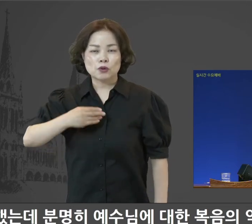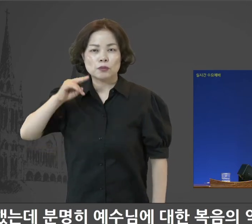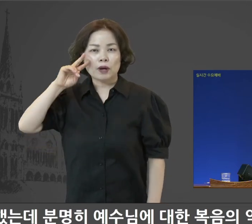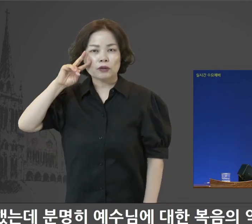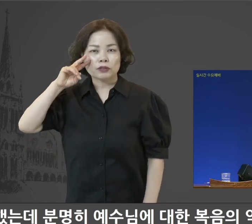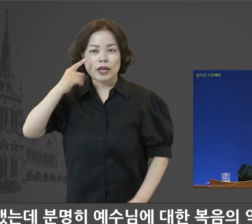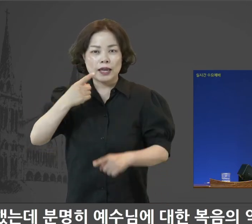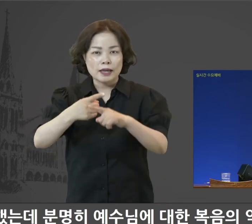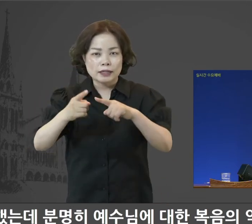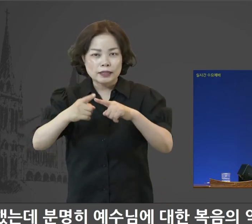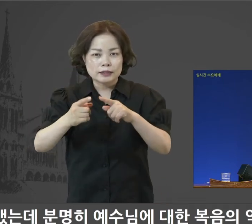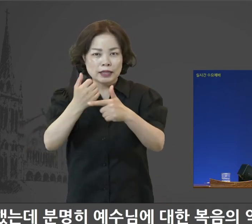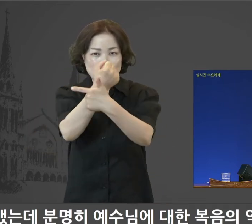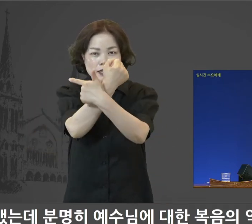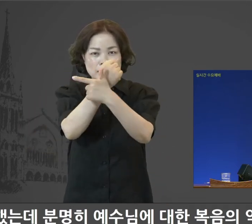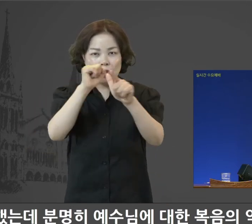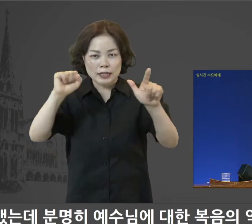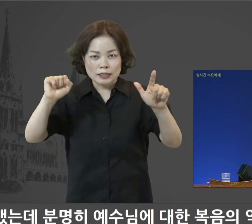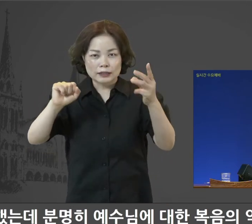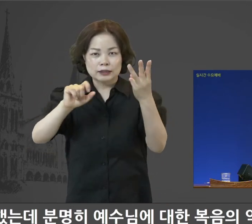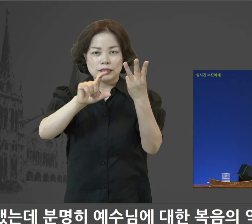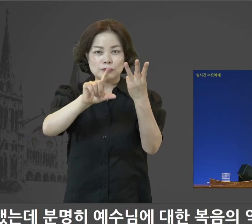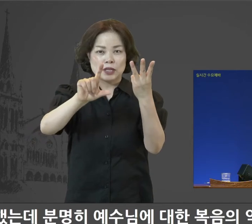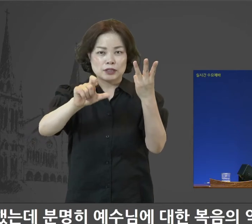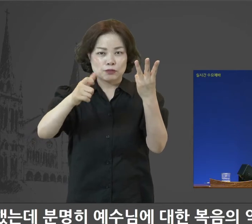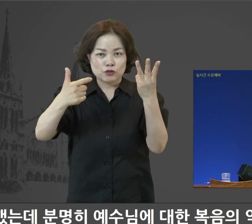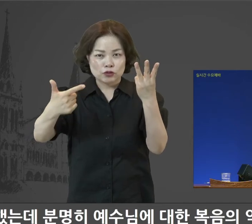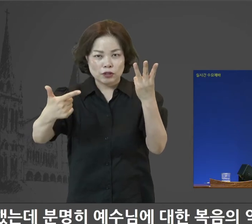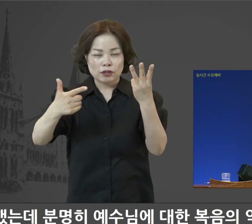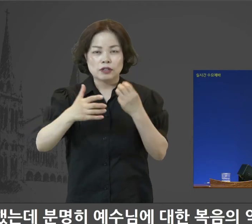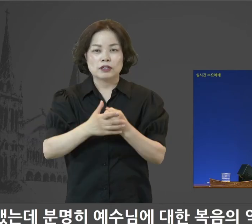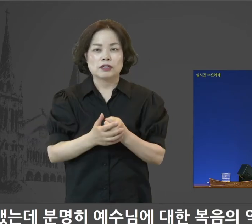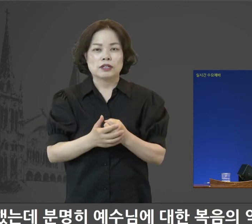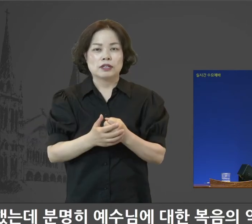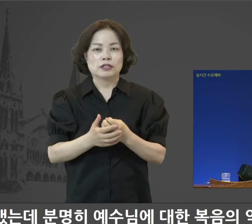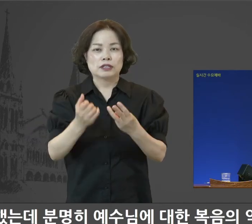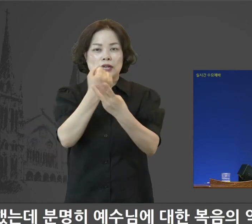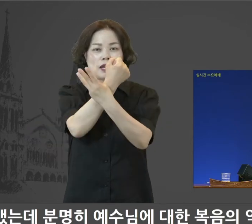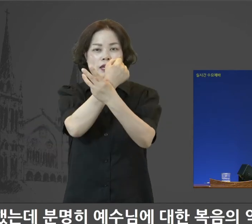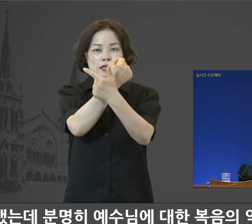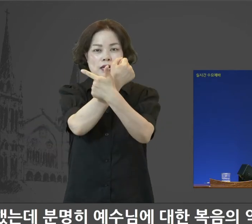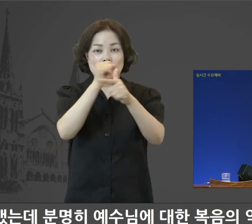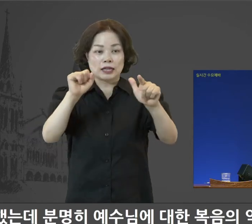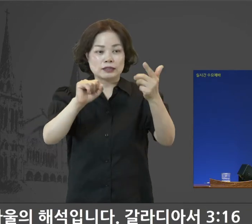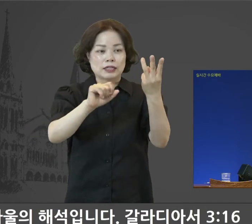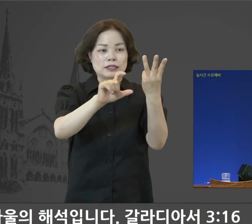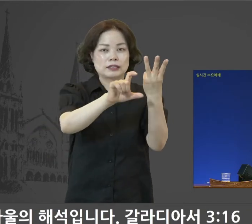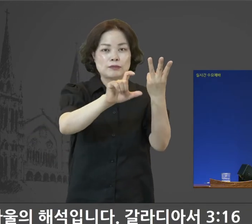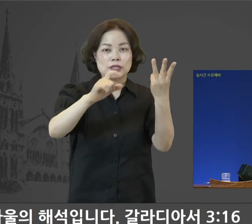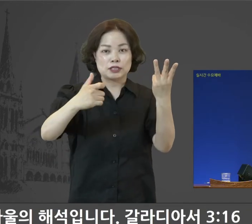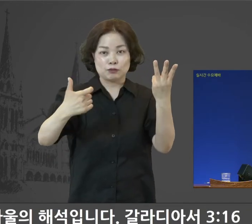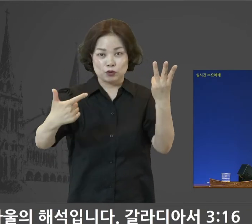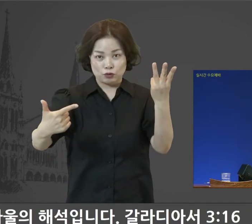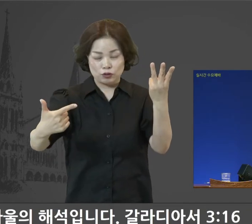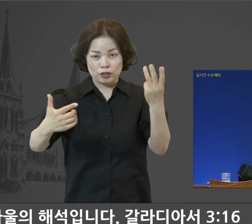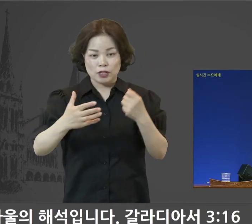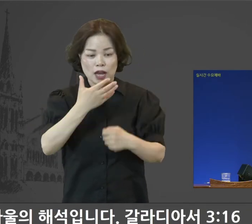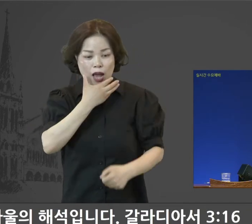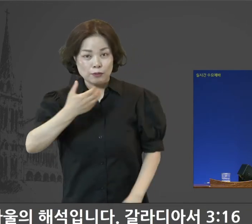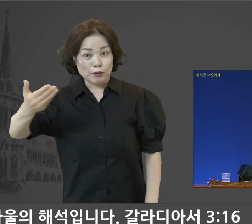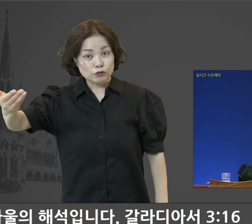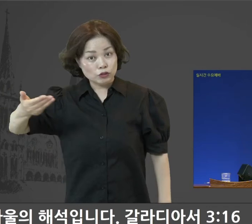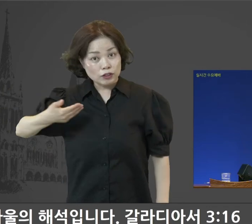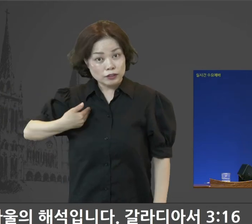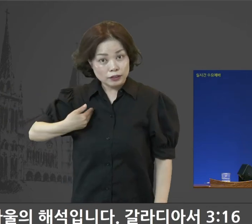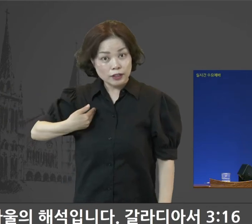사도 바울이 갈라디아서 3장 16절 정말 중요합니다. 갈라디아서 3장 16절에 뭐라고 얘기합니까? 이 약속은 아브라함에게